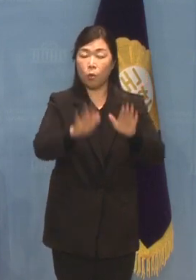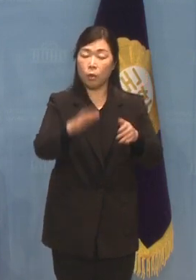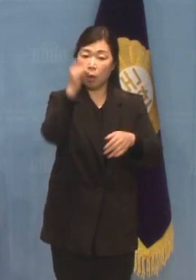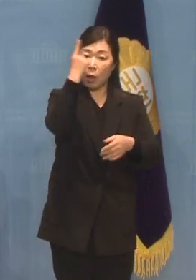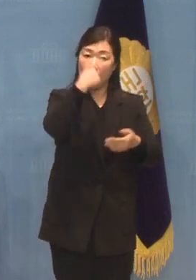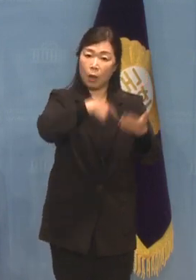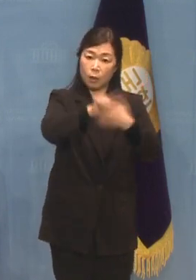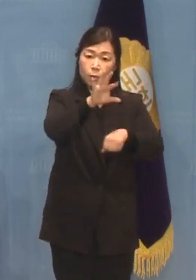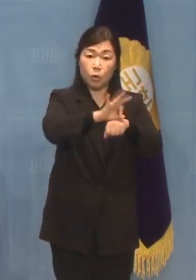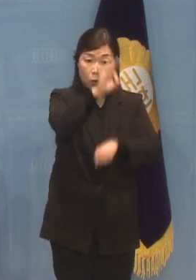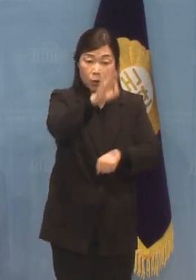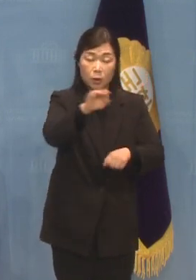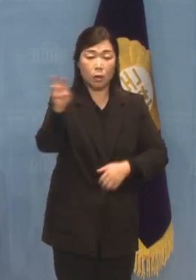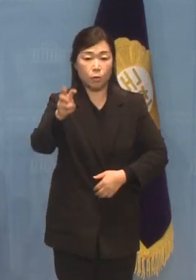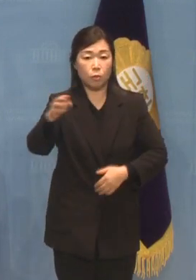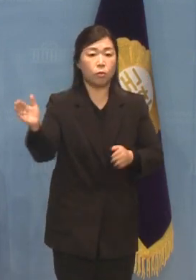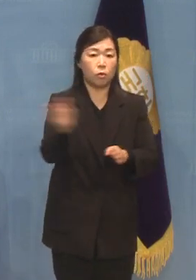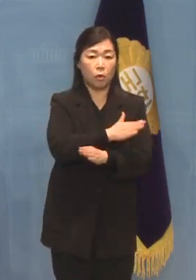오전 10시 30분부터